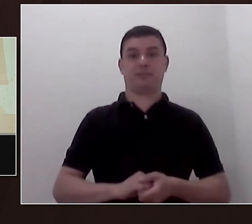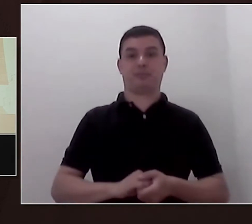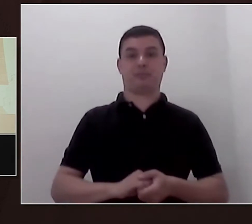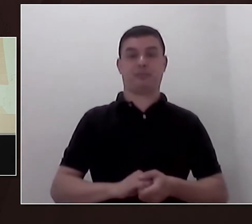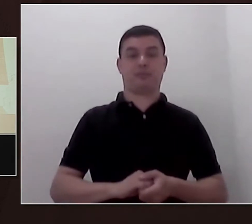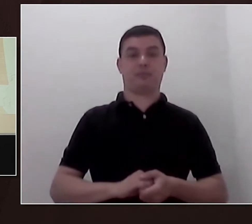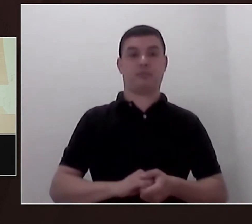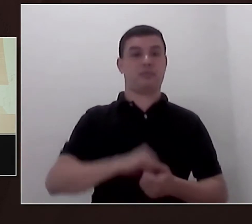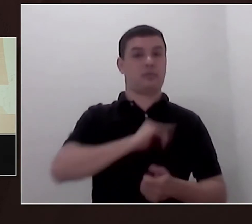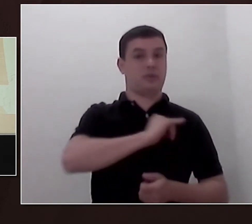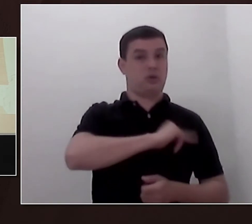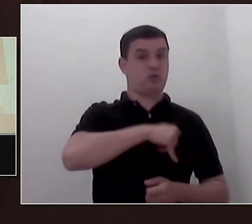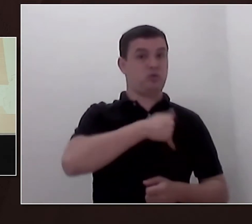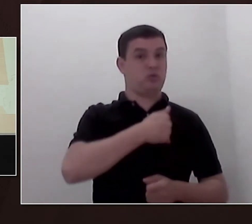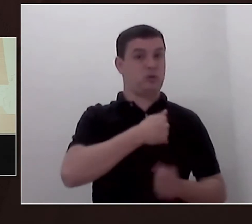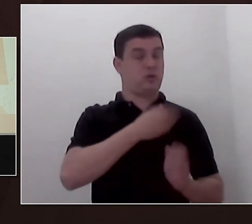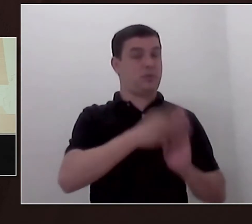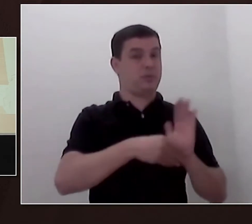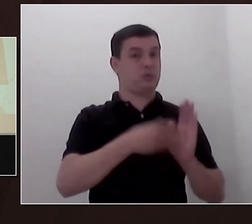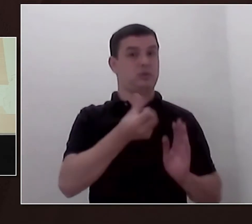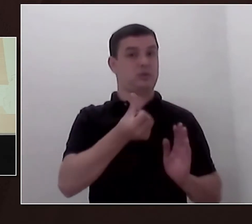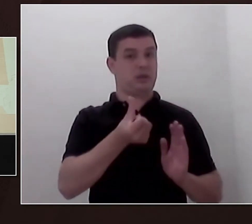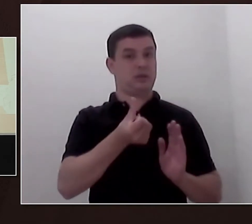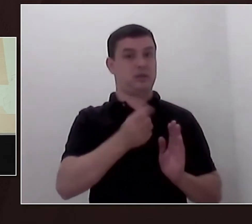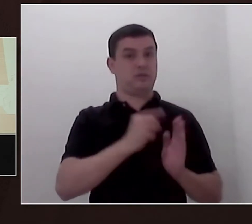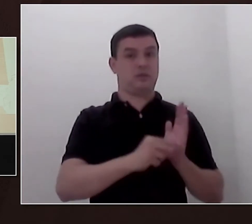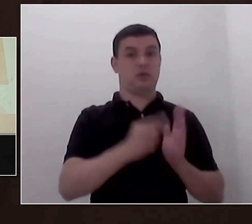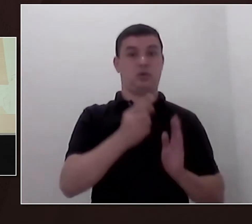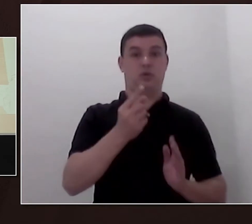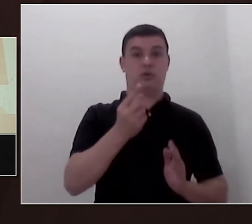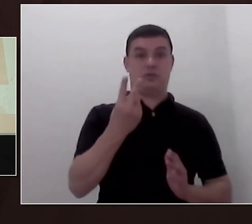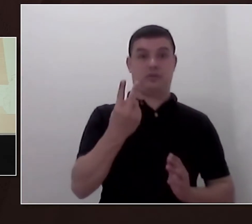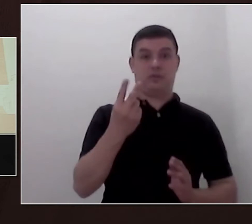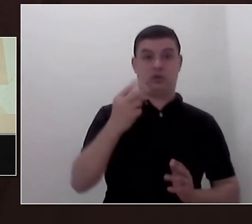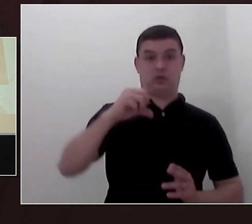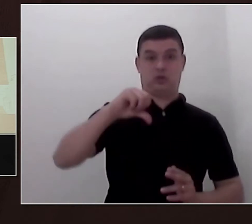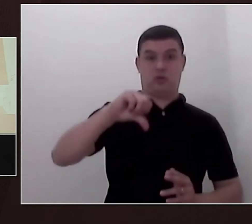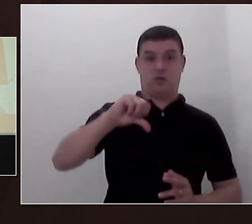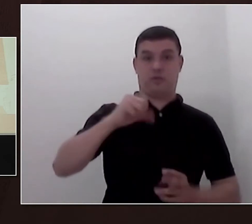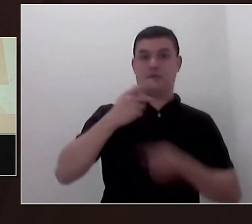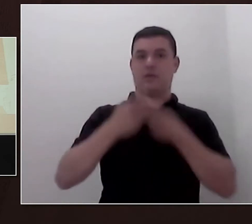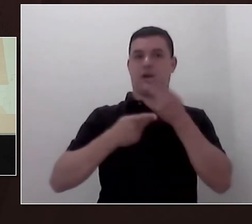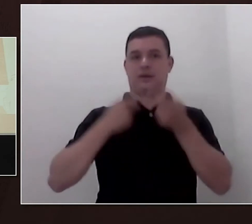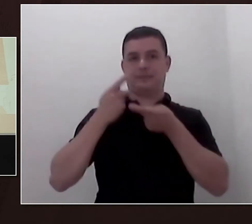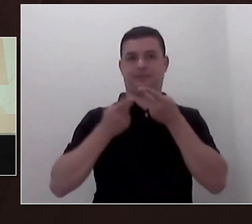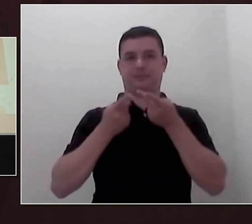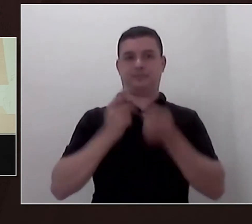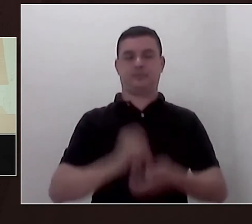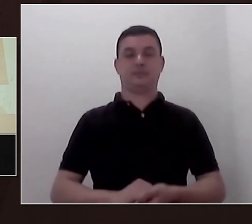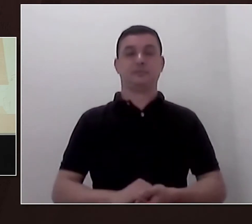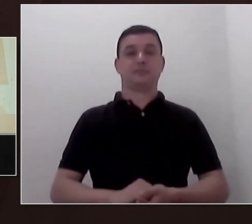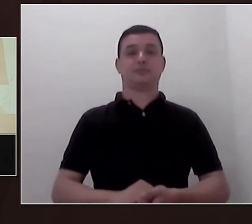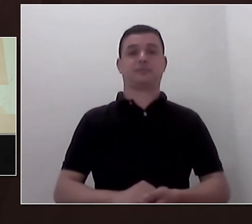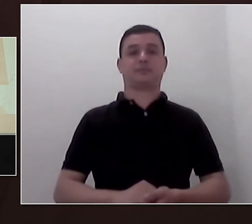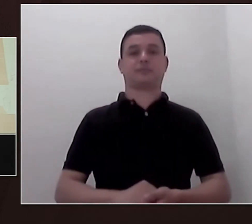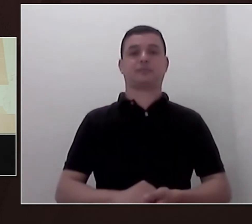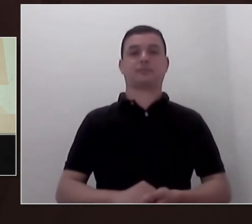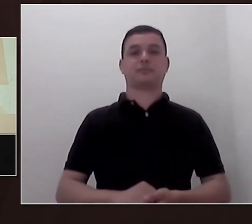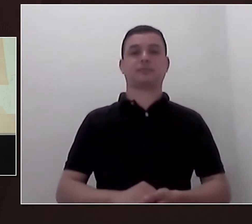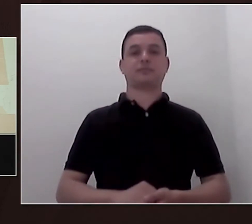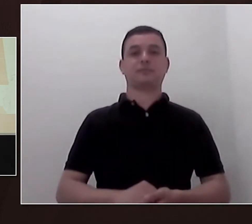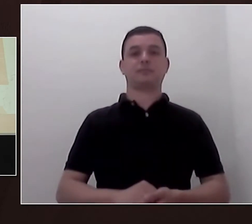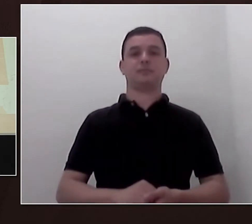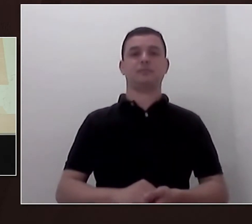6:29, tá? João 6:29. Vamos lá, vamos ler, vai. Eu quero pular rápido, mas é bom a gente